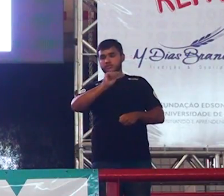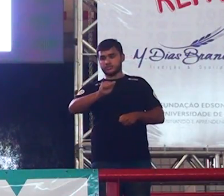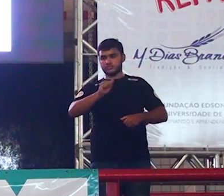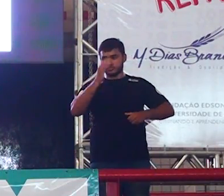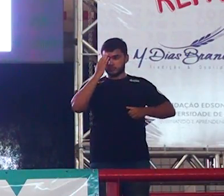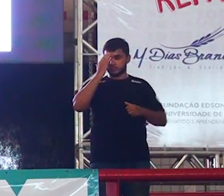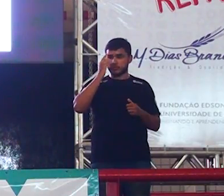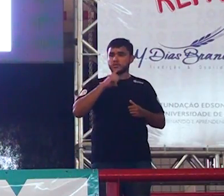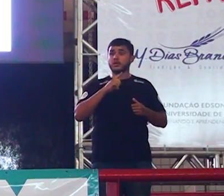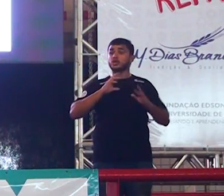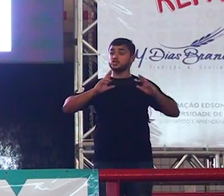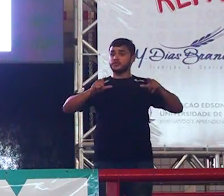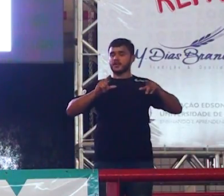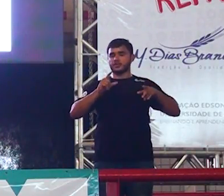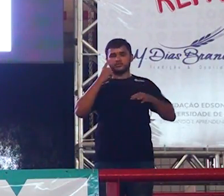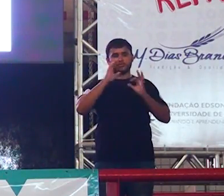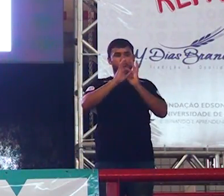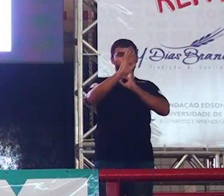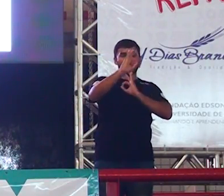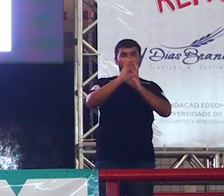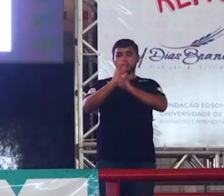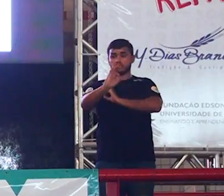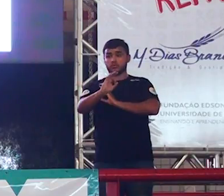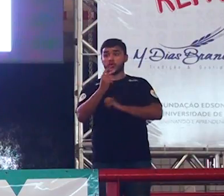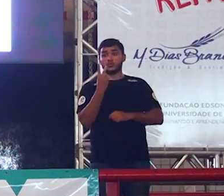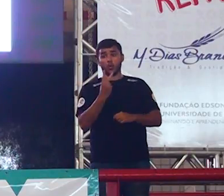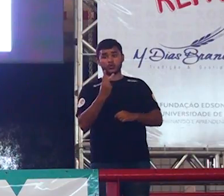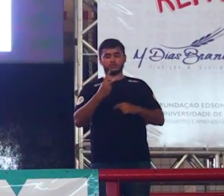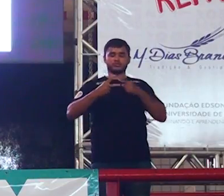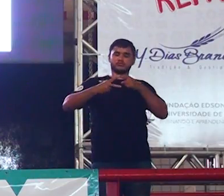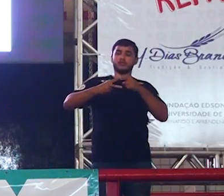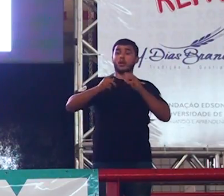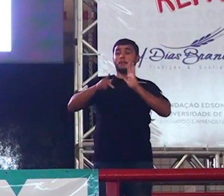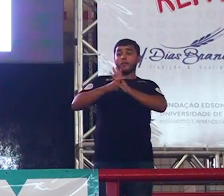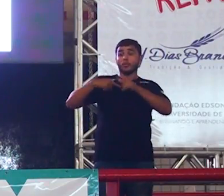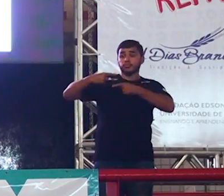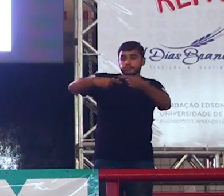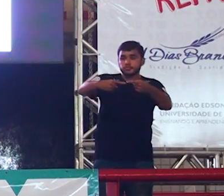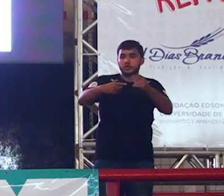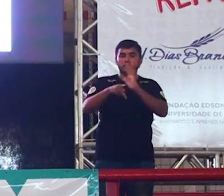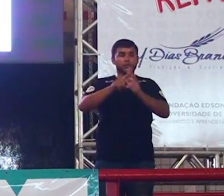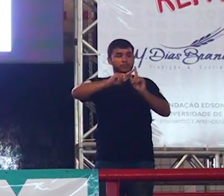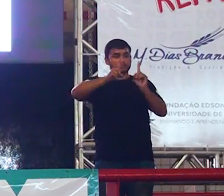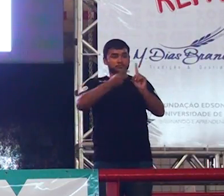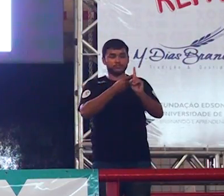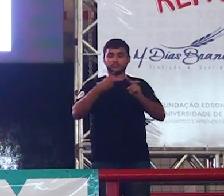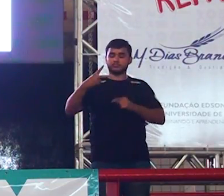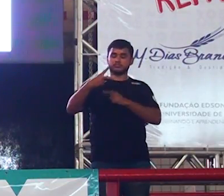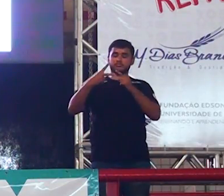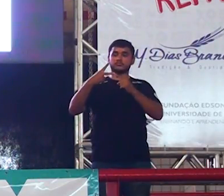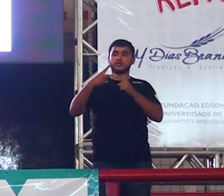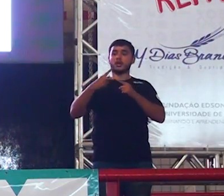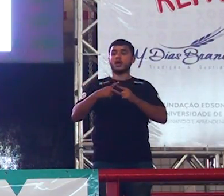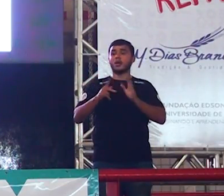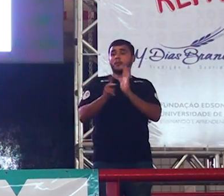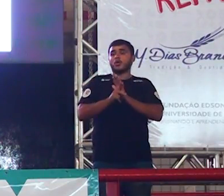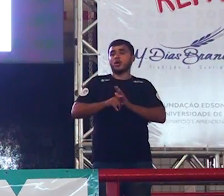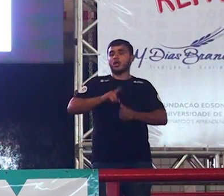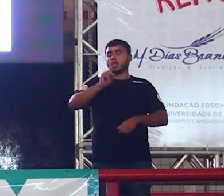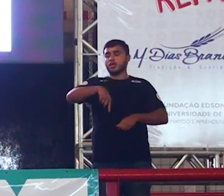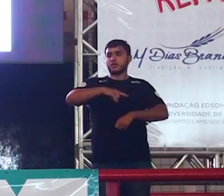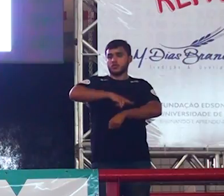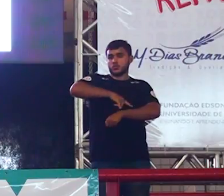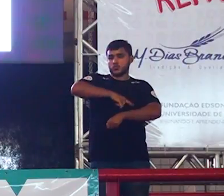mulher, ela vai possuir dois canais: o canal reprodutor, que é o canal vaginal, e o canal da uretra, responsável por